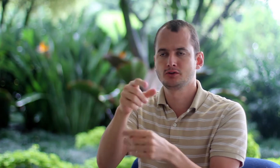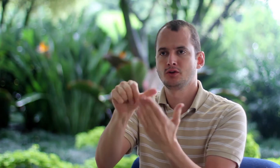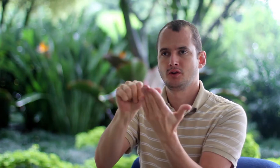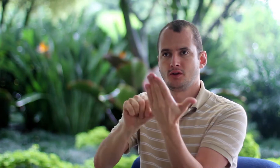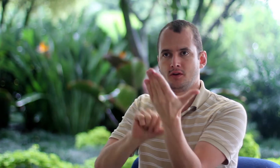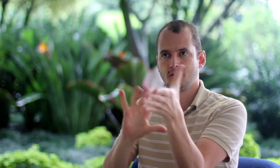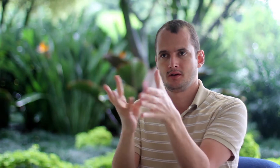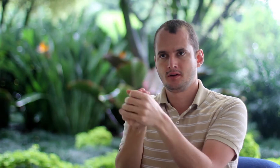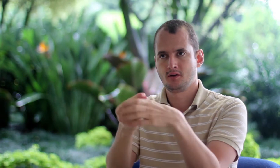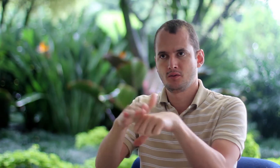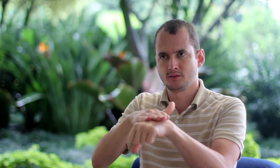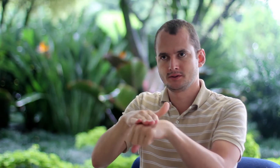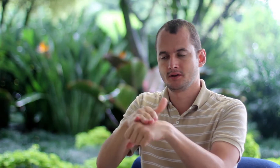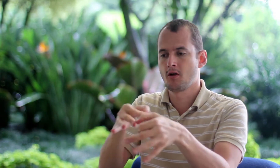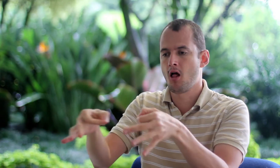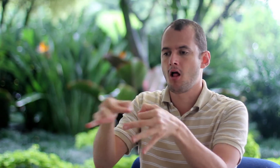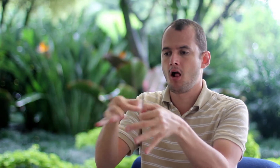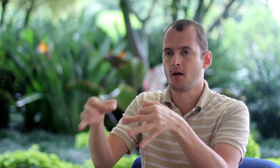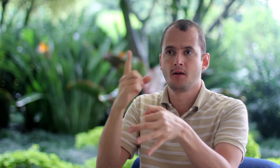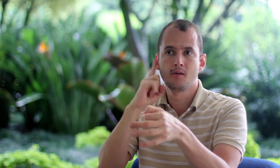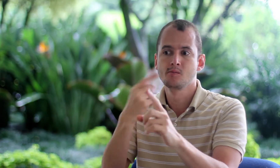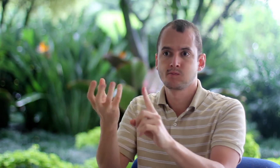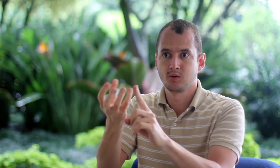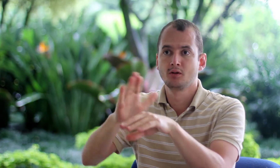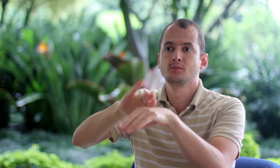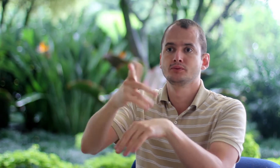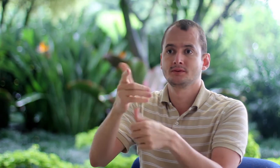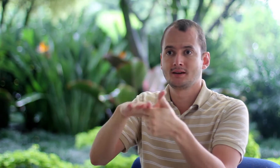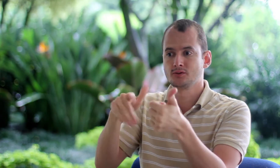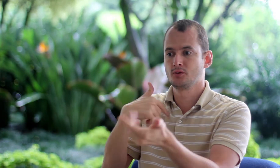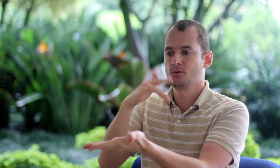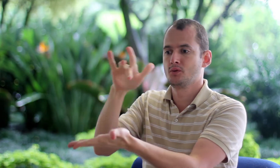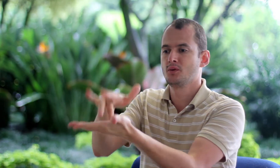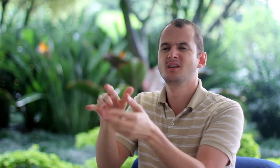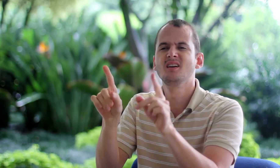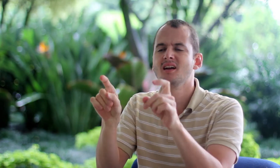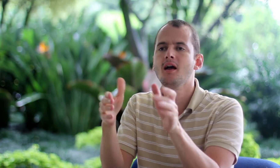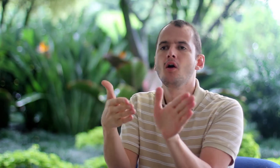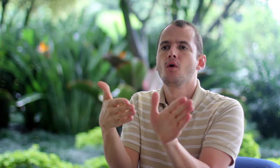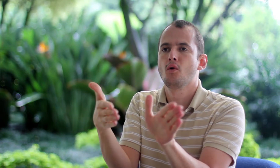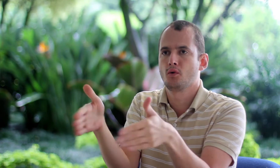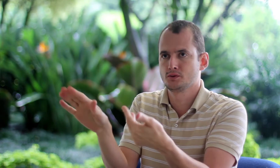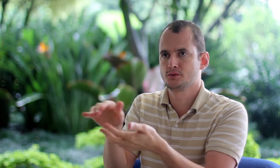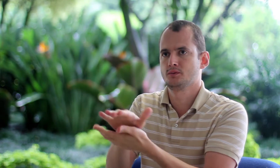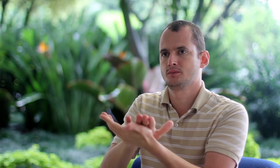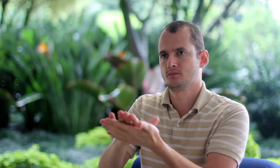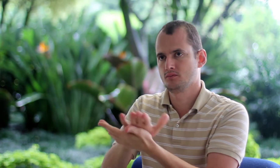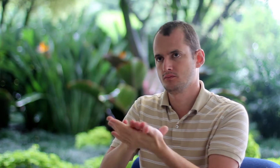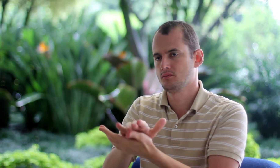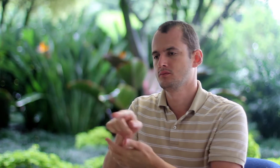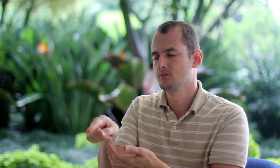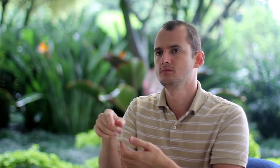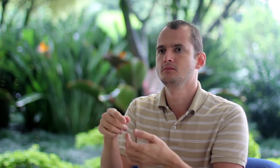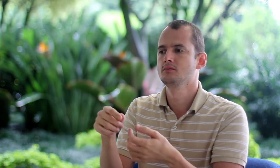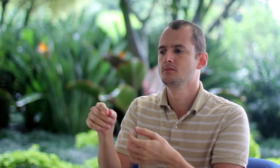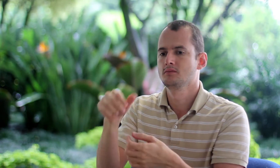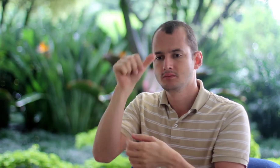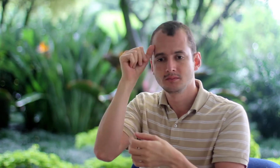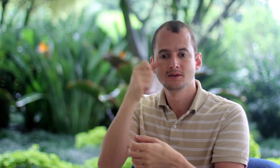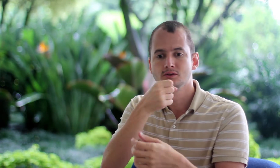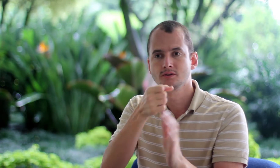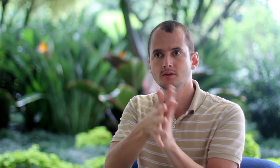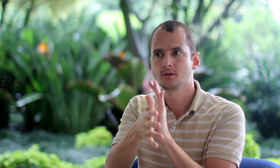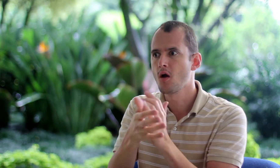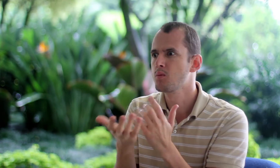aquí con el intérprete Carlos y con Don Luis del de Inclusión. Estuvieron hablando y él fue a contar algo. Y él y yo